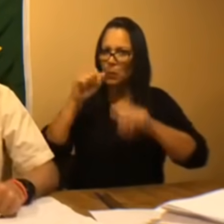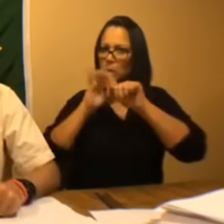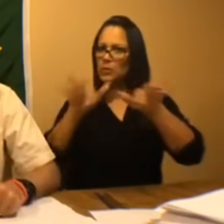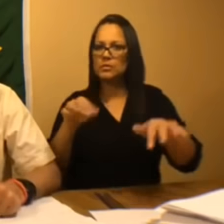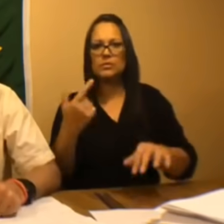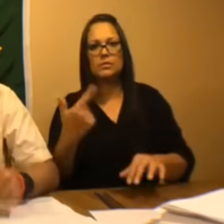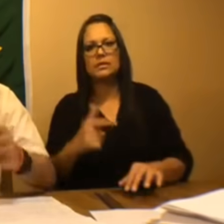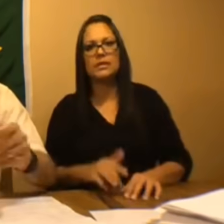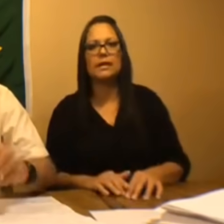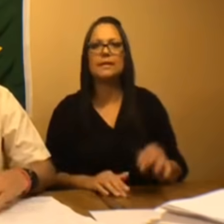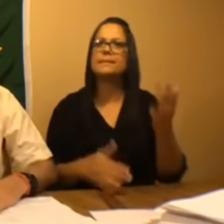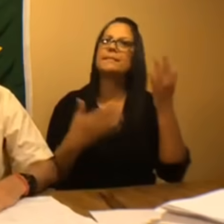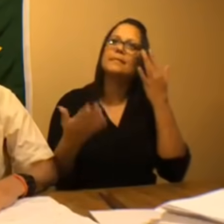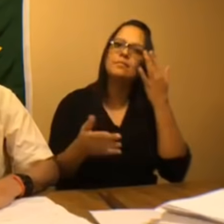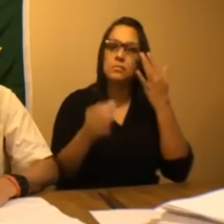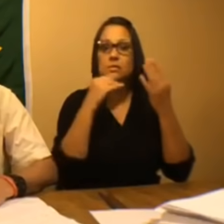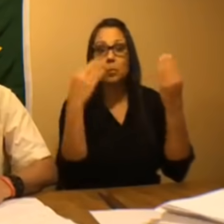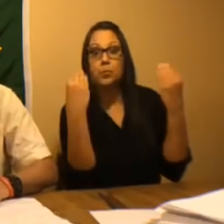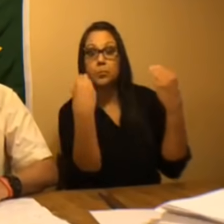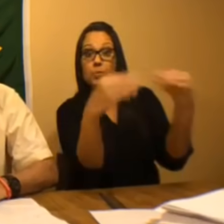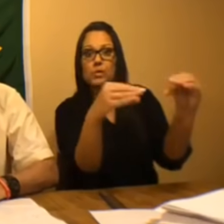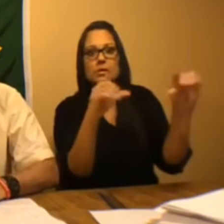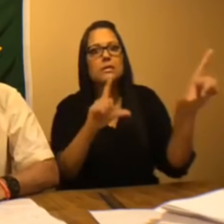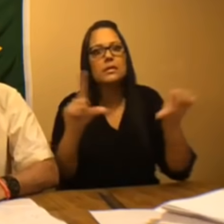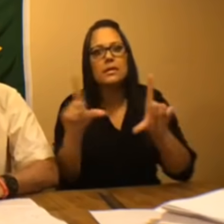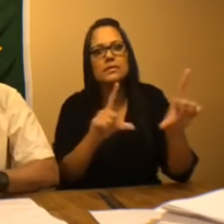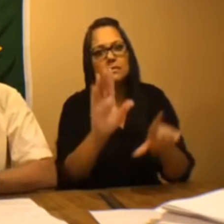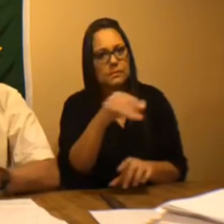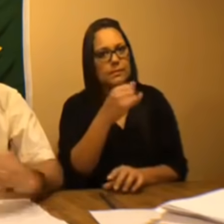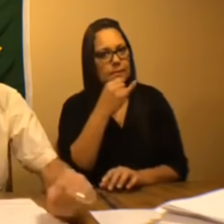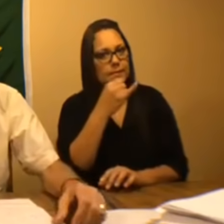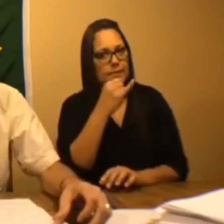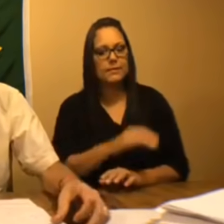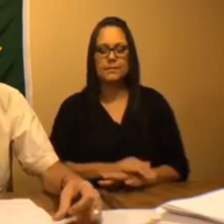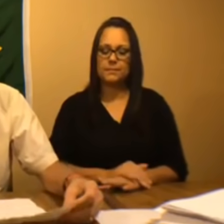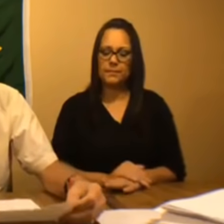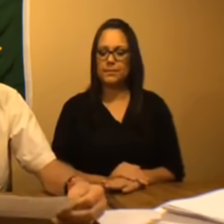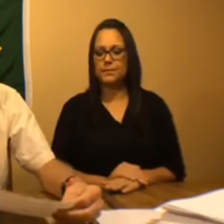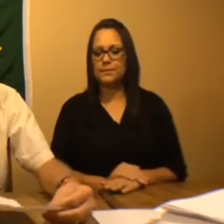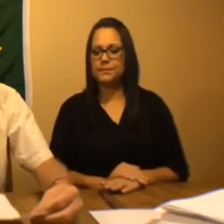inserções na televisão. Por exemplo, né?